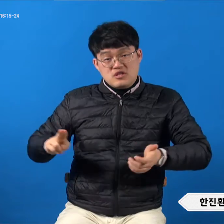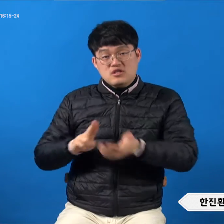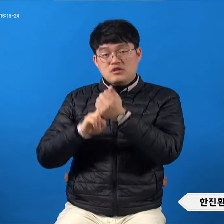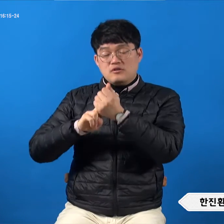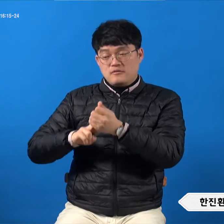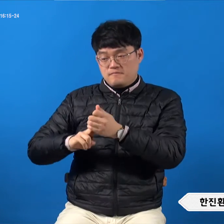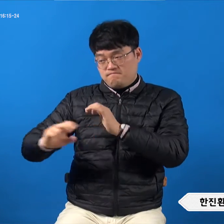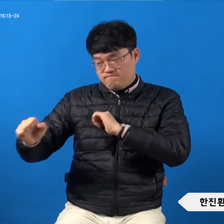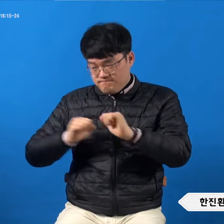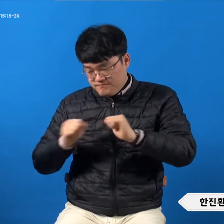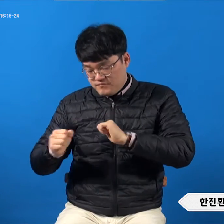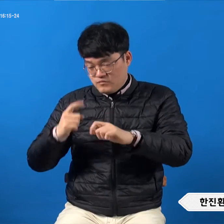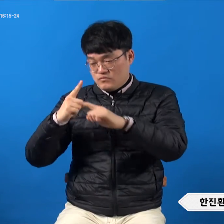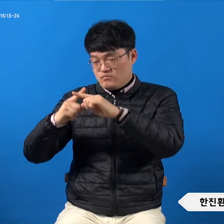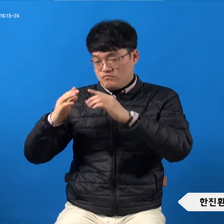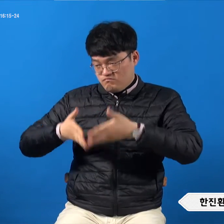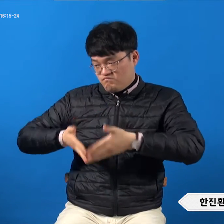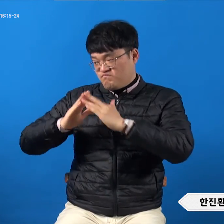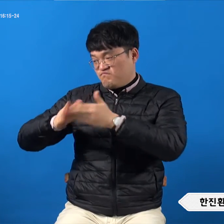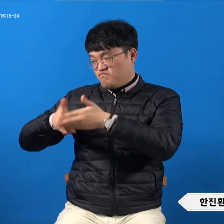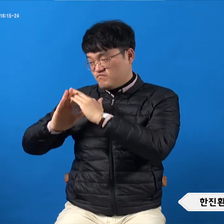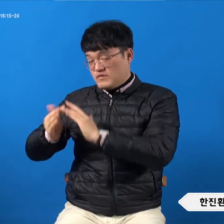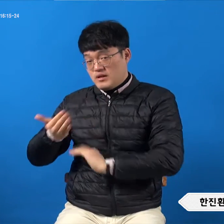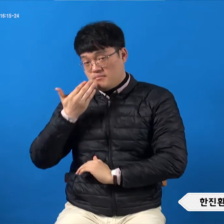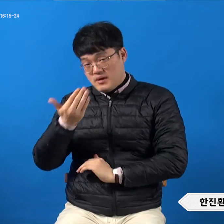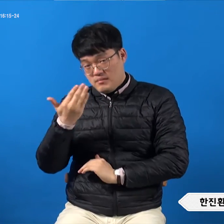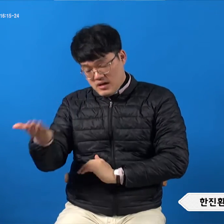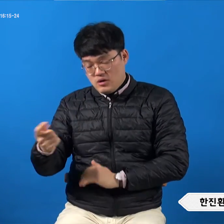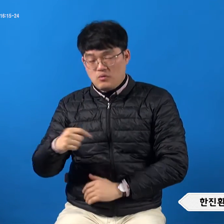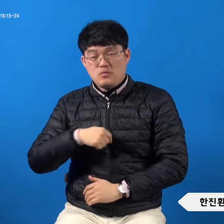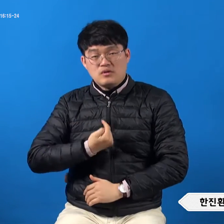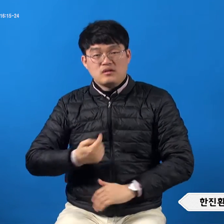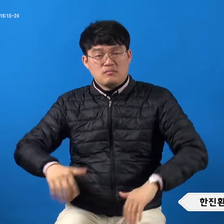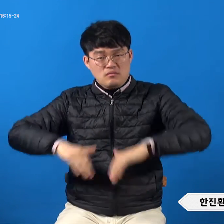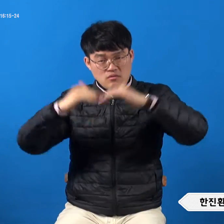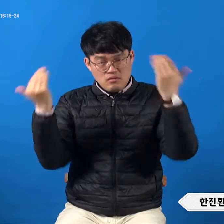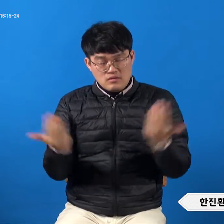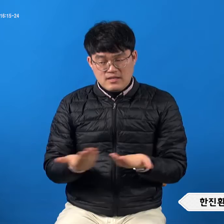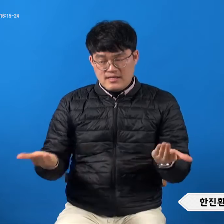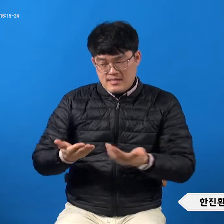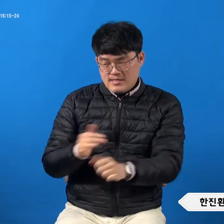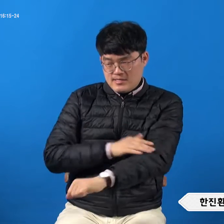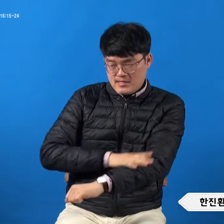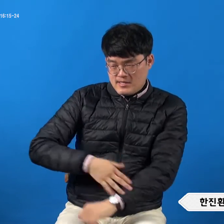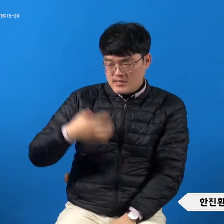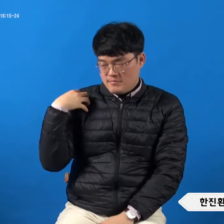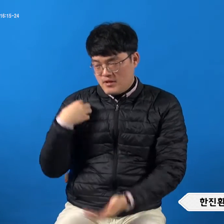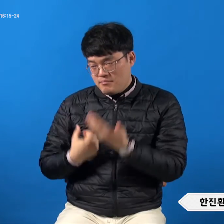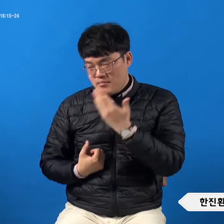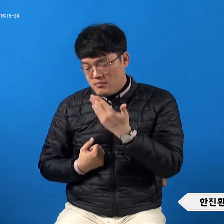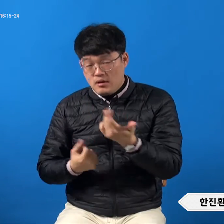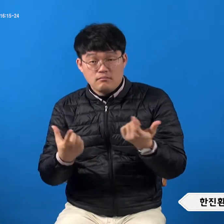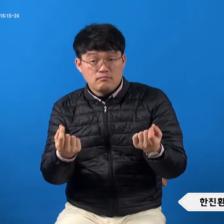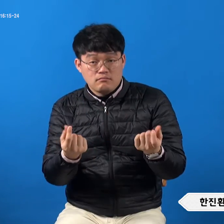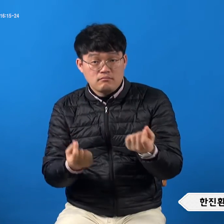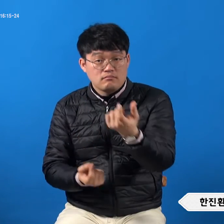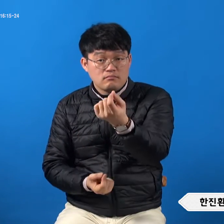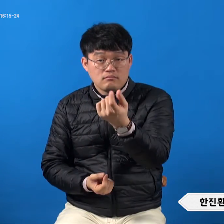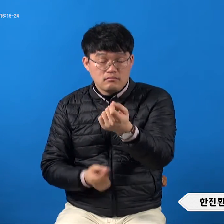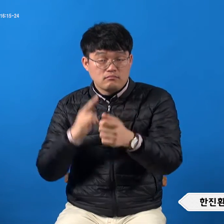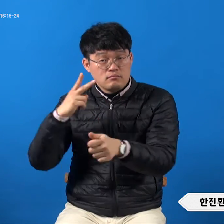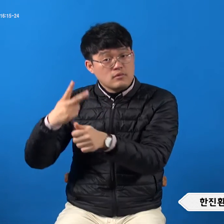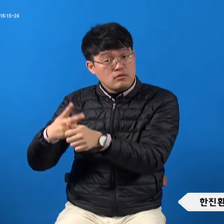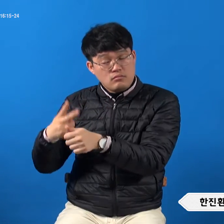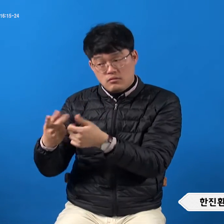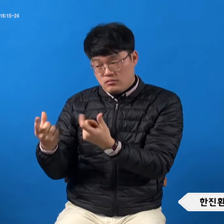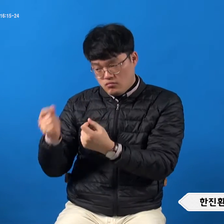기적을 일으킬 수도 있고 교회를 얼마든지 세울 수도 있고 혼자서도 얼마든지 일을 잘할 것 같습니다. 사도